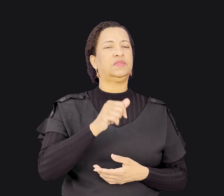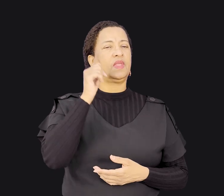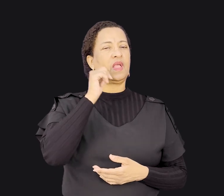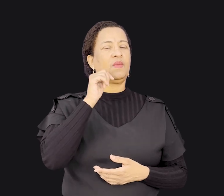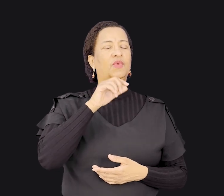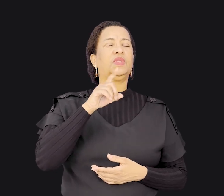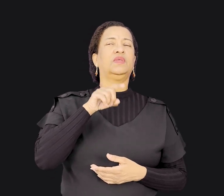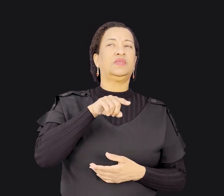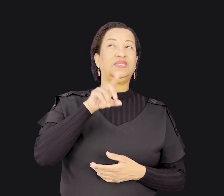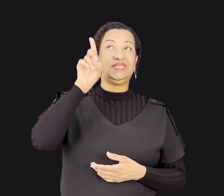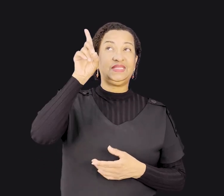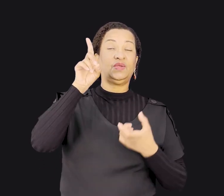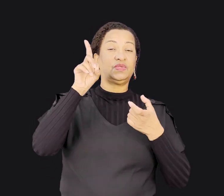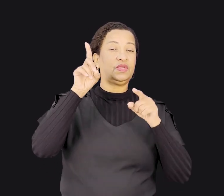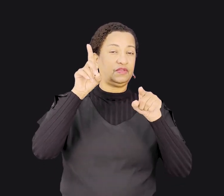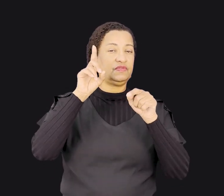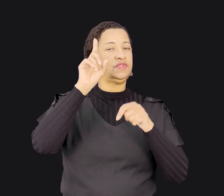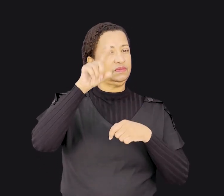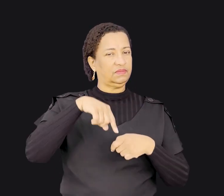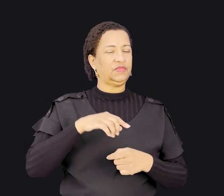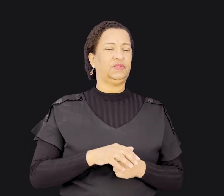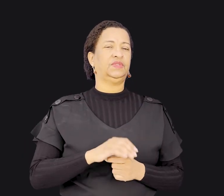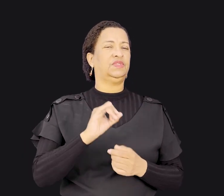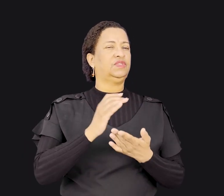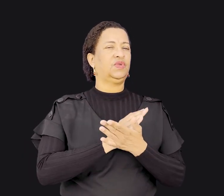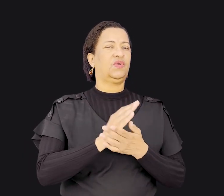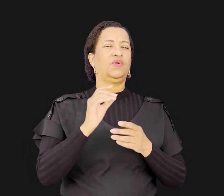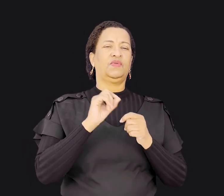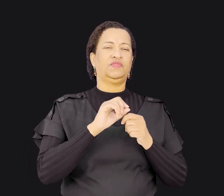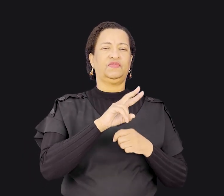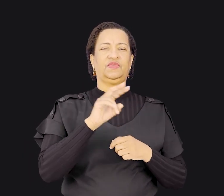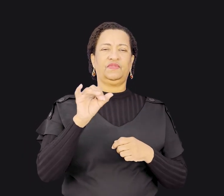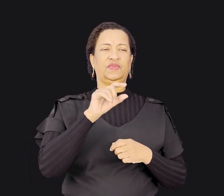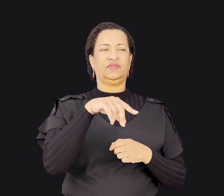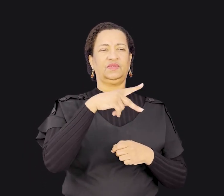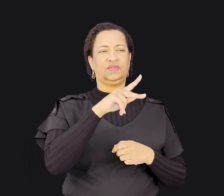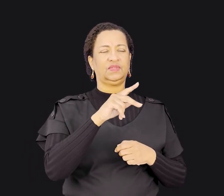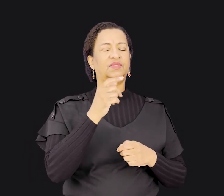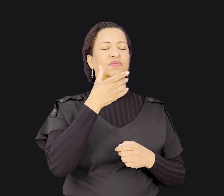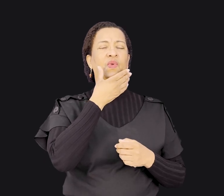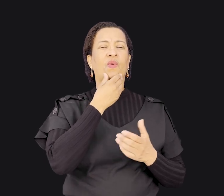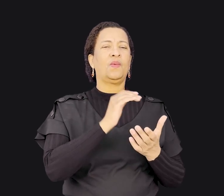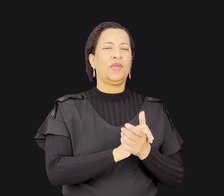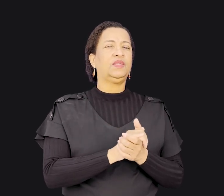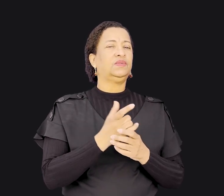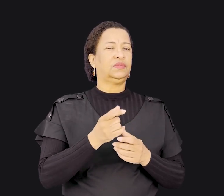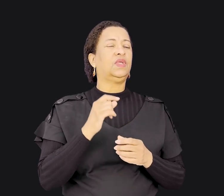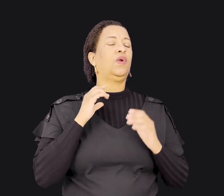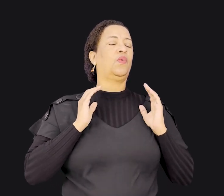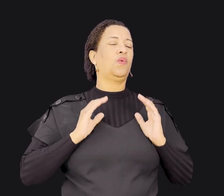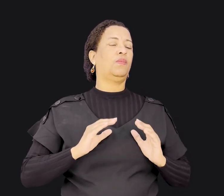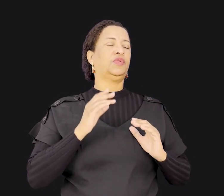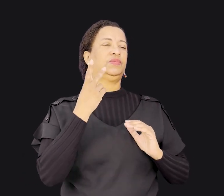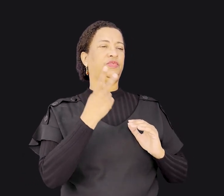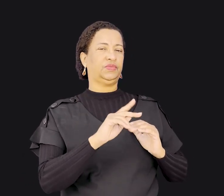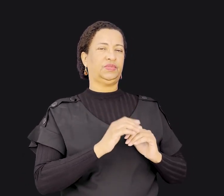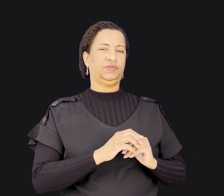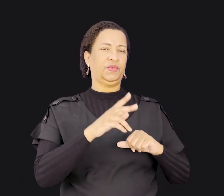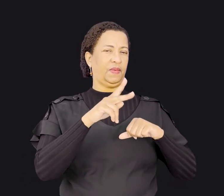que Deus quer que você seja. Se alguma coisa vai fazer com que seu marido mude de atitude, é o seu comportamento. Pedro não está